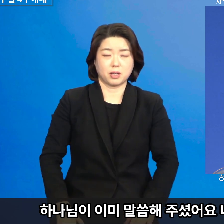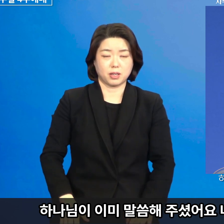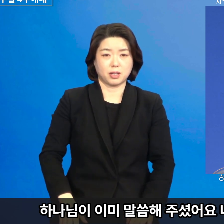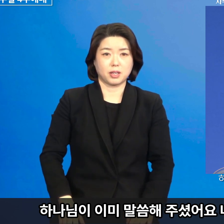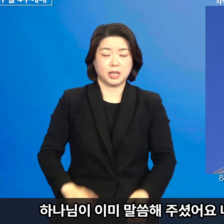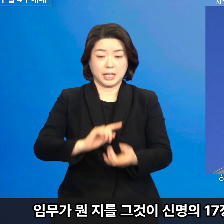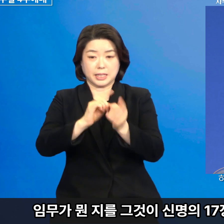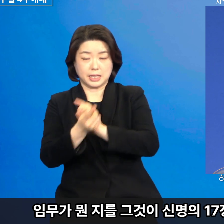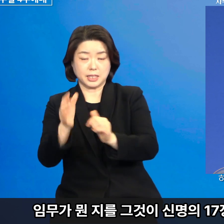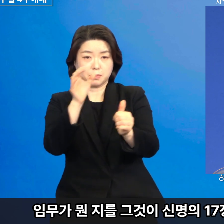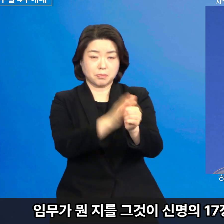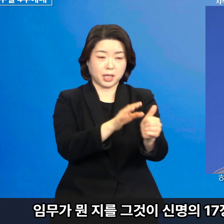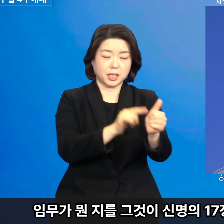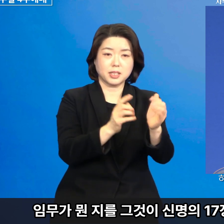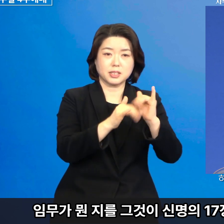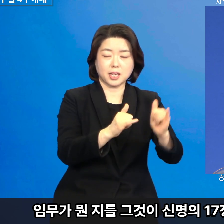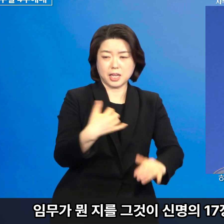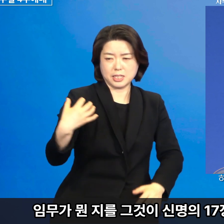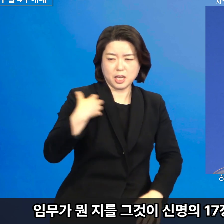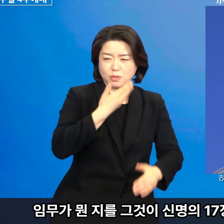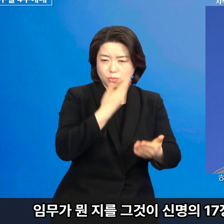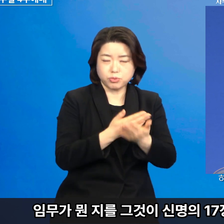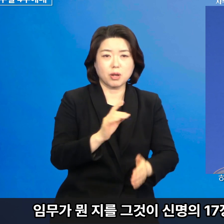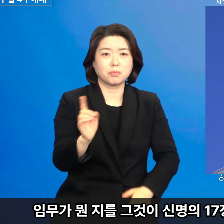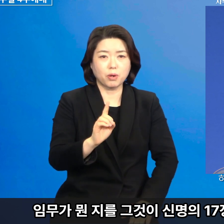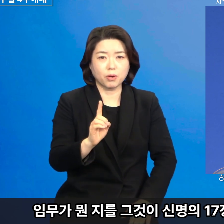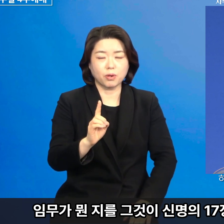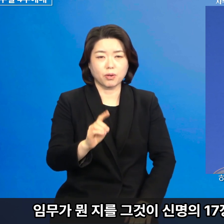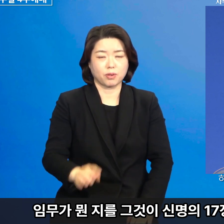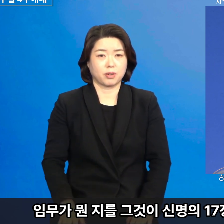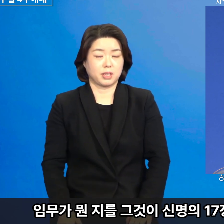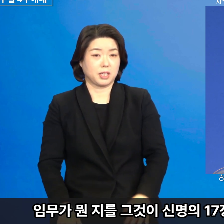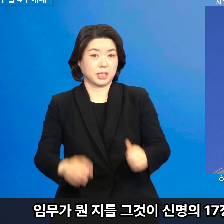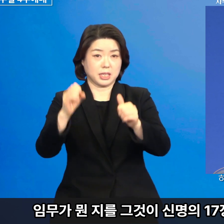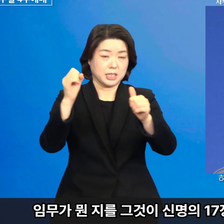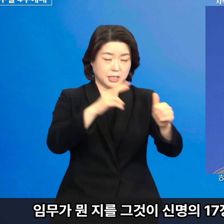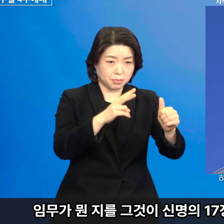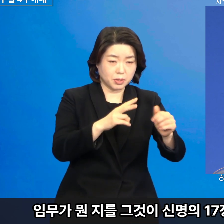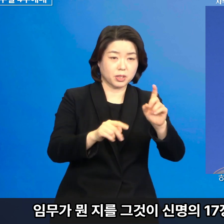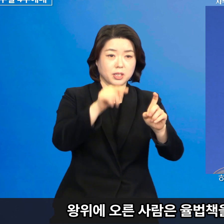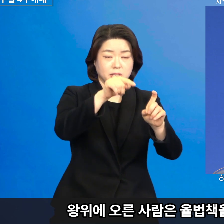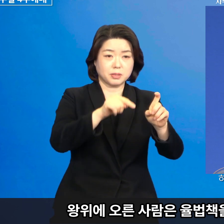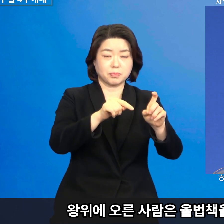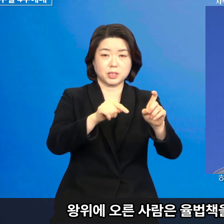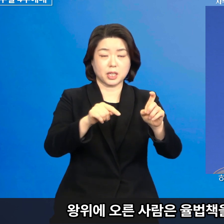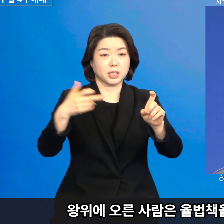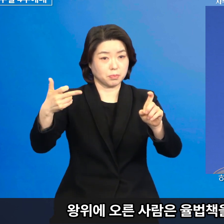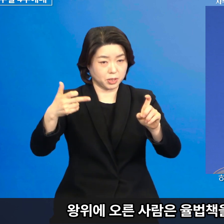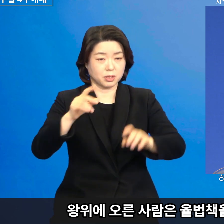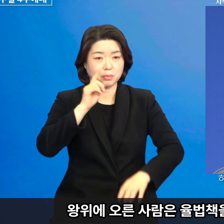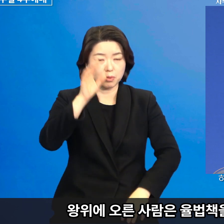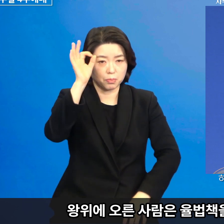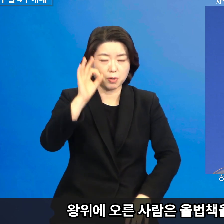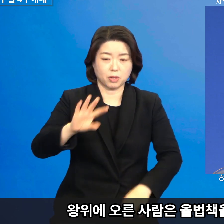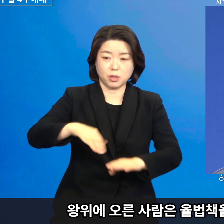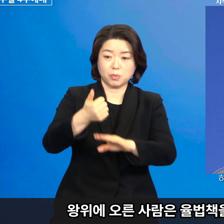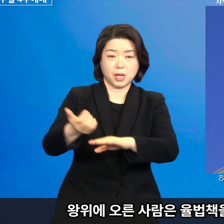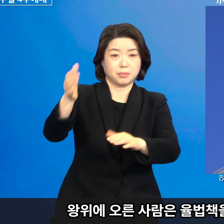중요한 사명이 뭔지, 임무가 뭔지를. 그것이 신명기 17장 18절에 이렇게 말씀합니다. 왕위에 오른